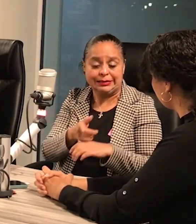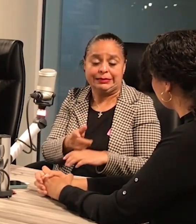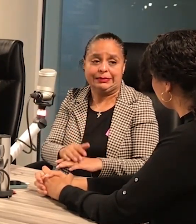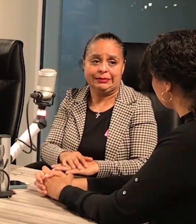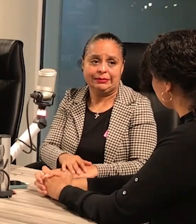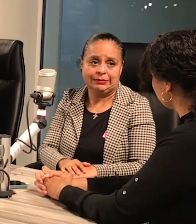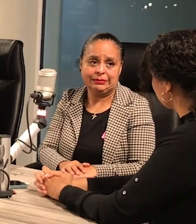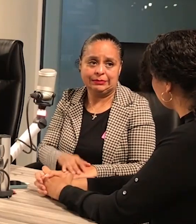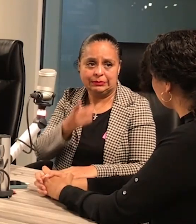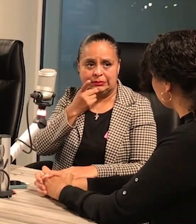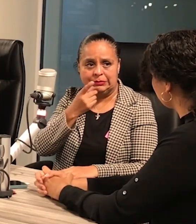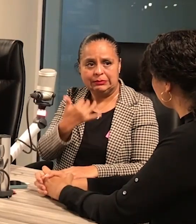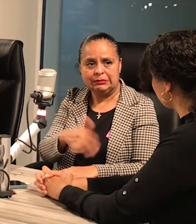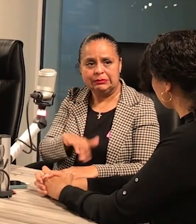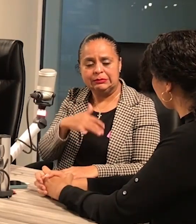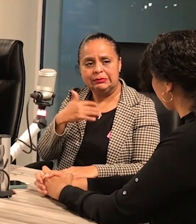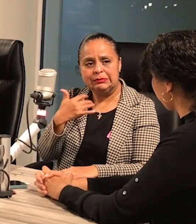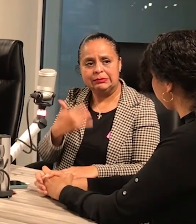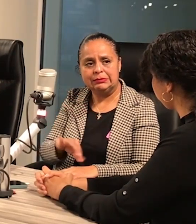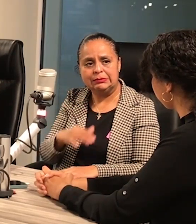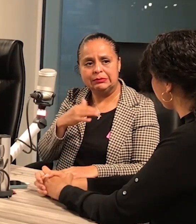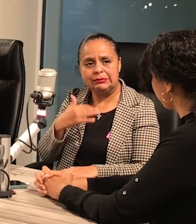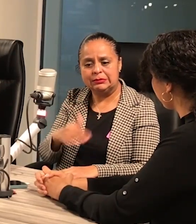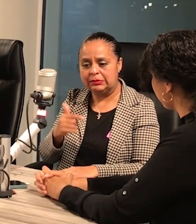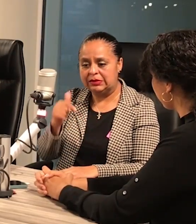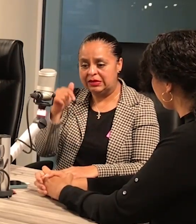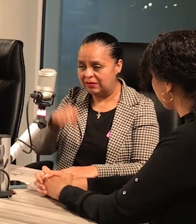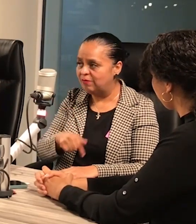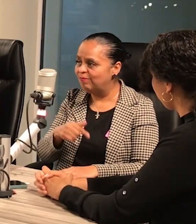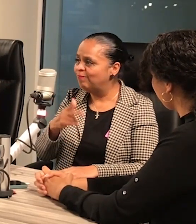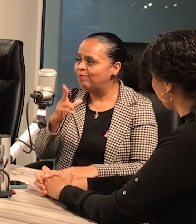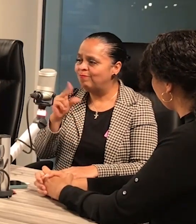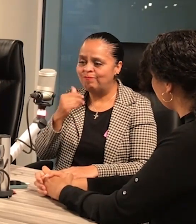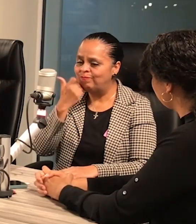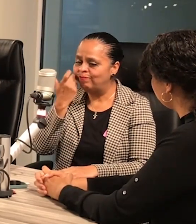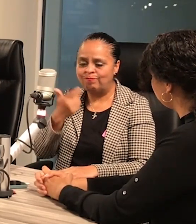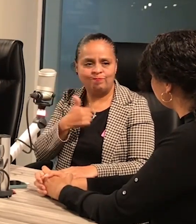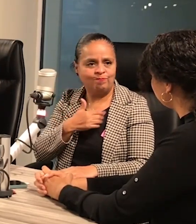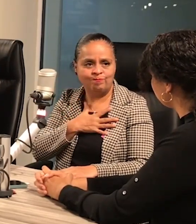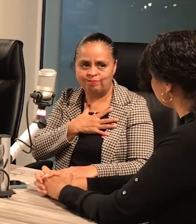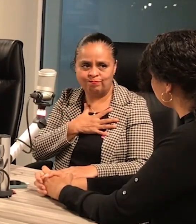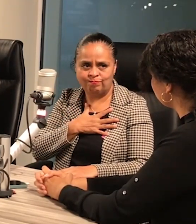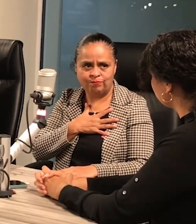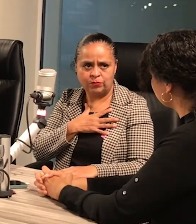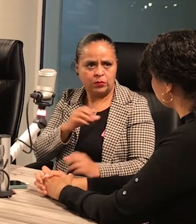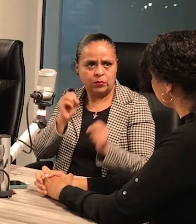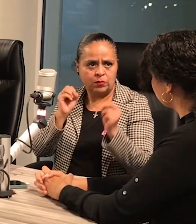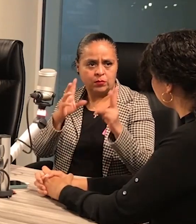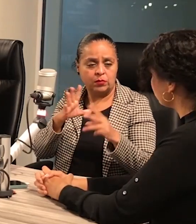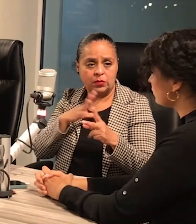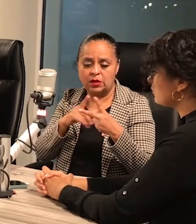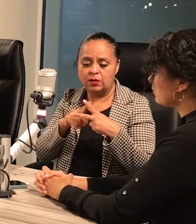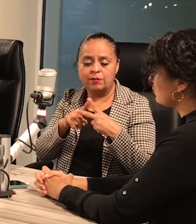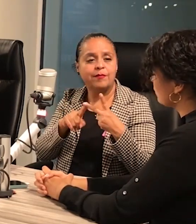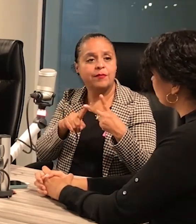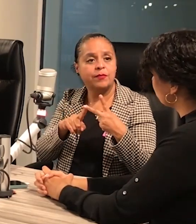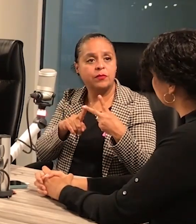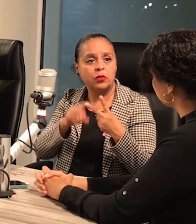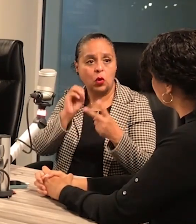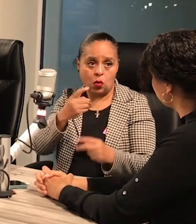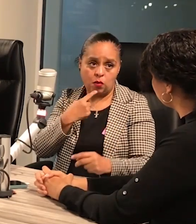de decir, híjole, aquí no me quieren, pero también es la parte de, ok, tengo de dos, o la